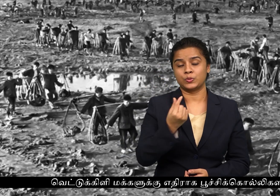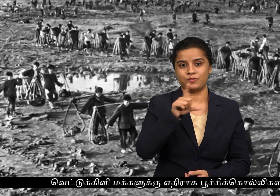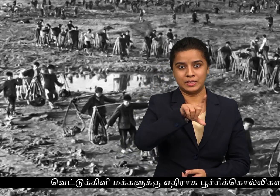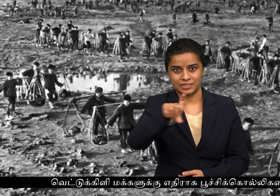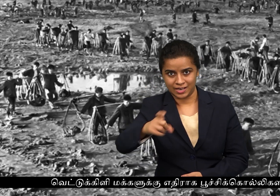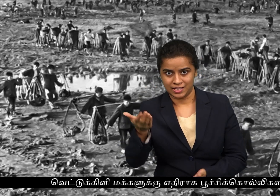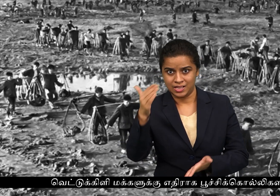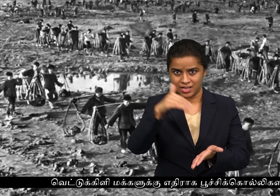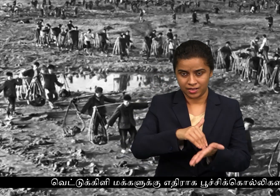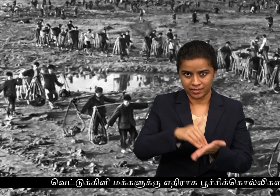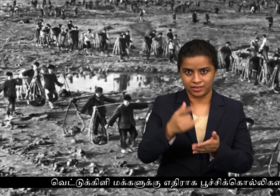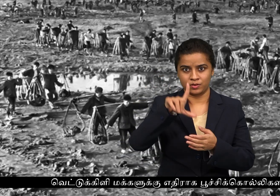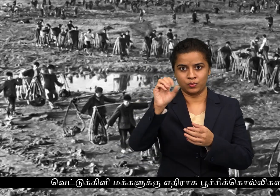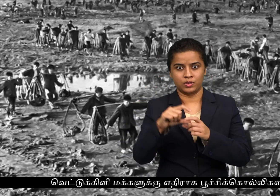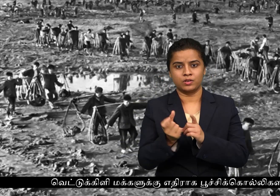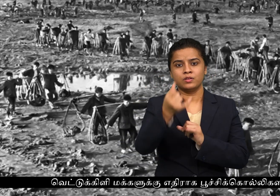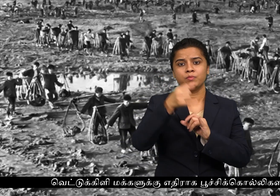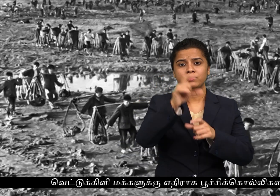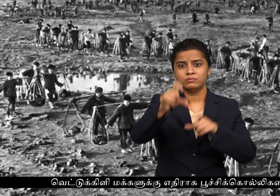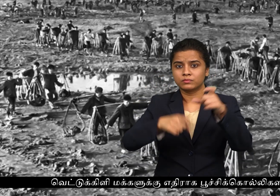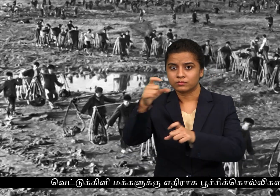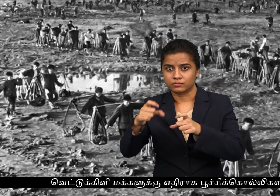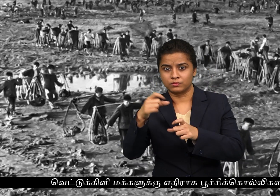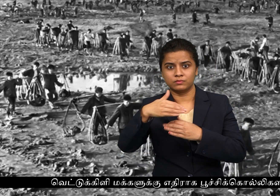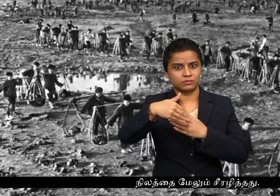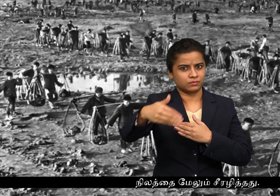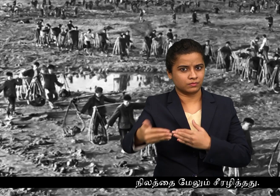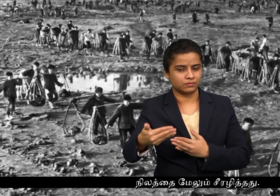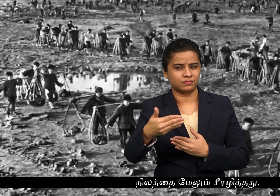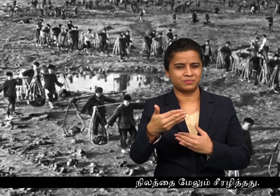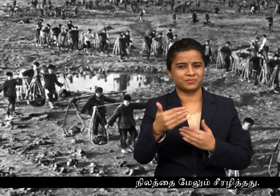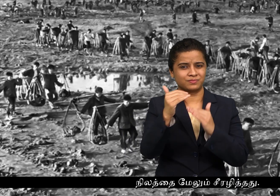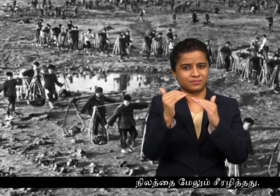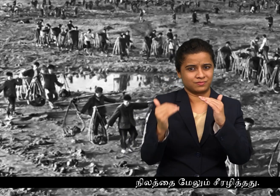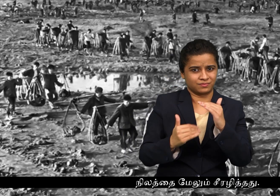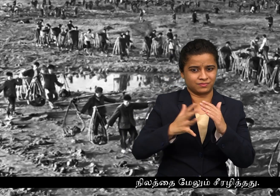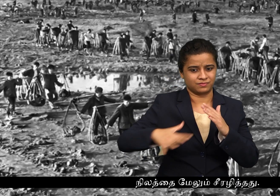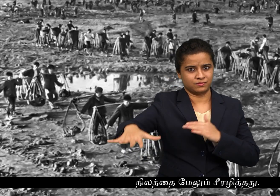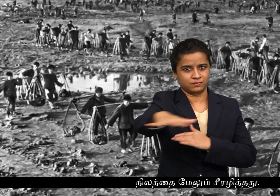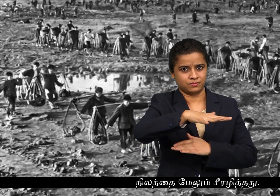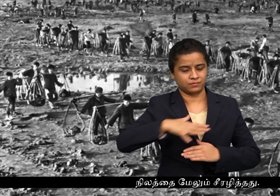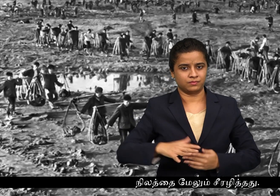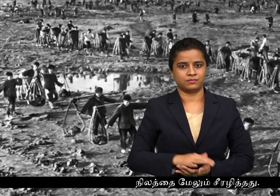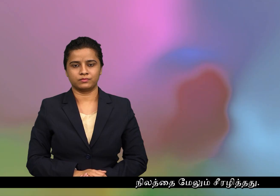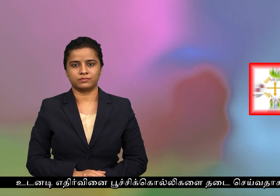வெட்டுக்கிளி மக்களுக்கு எதிராக பூச்சிக்கொல்லிகளின் பயன்பாடு நிலத்தை மேலும் சீரழித்தது.